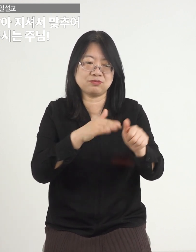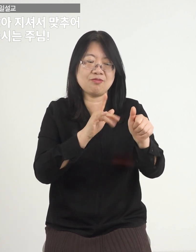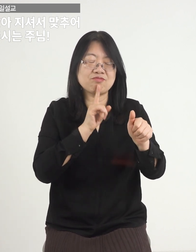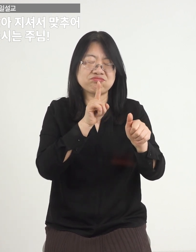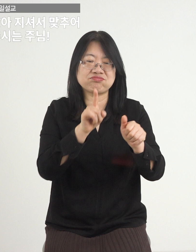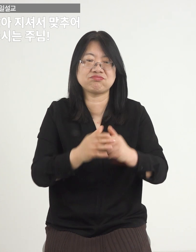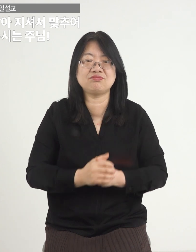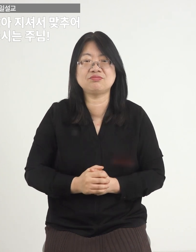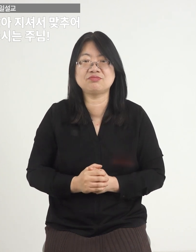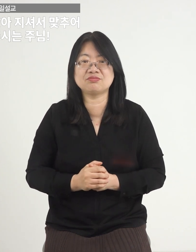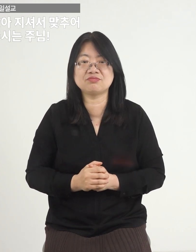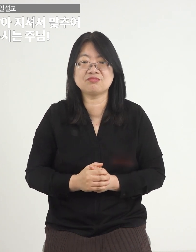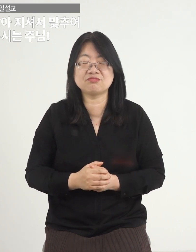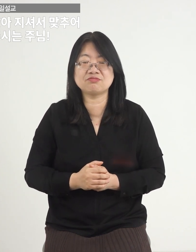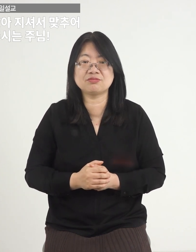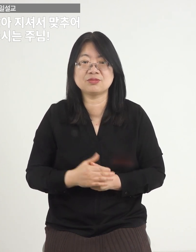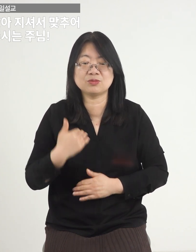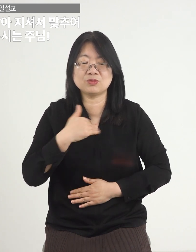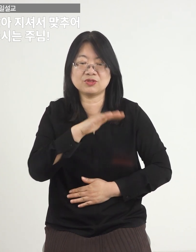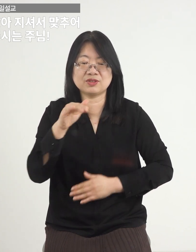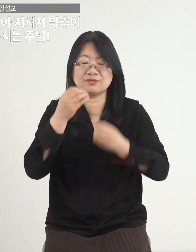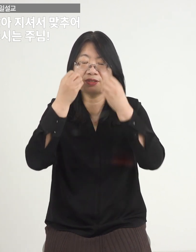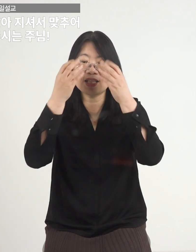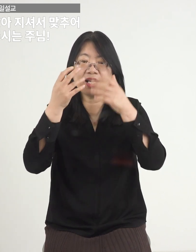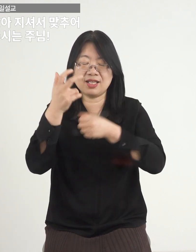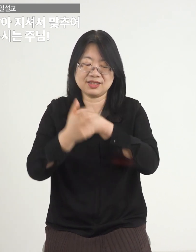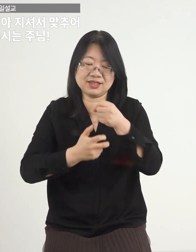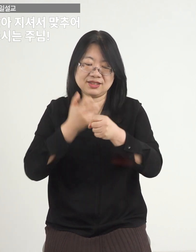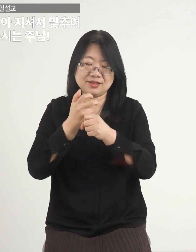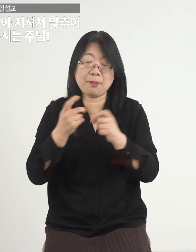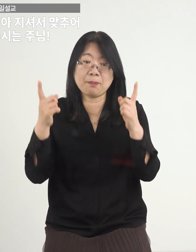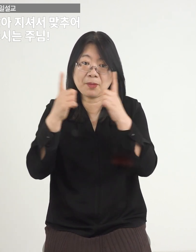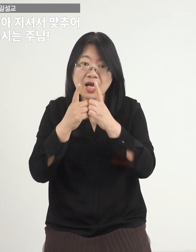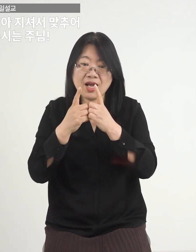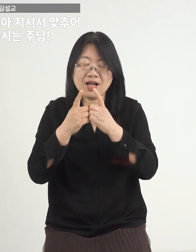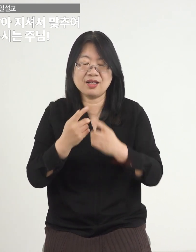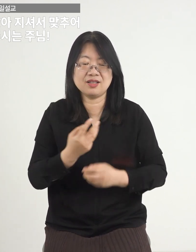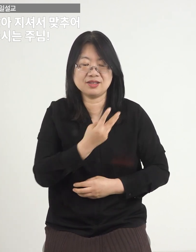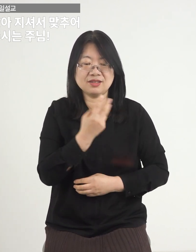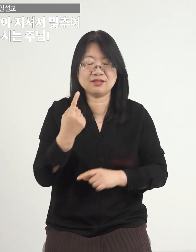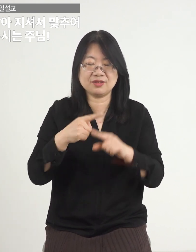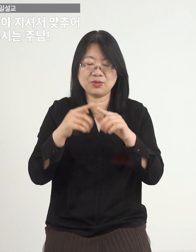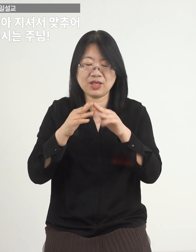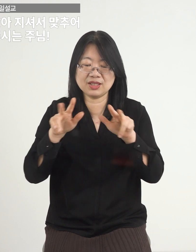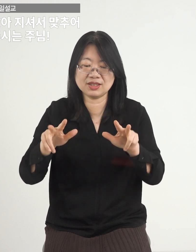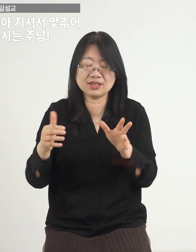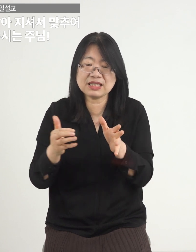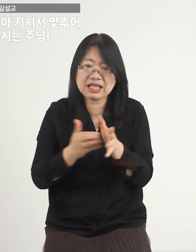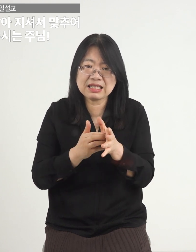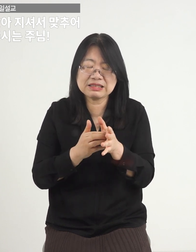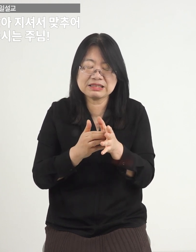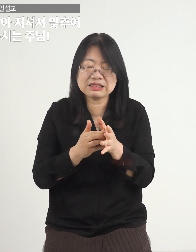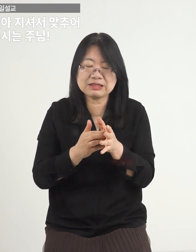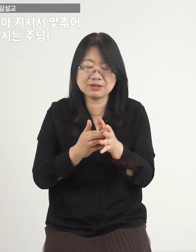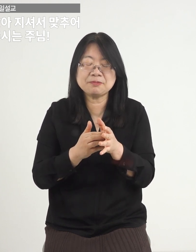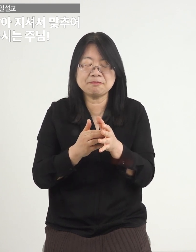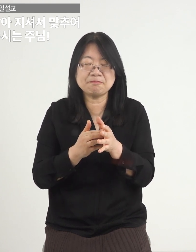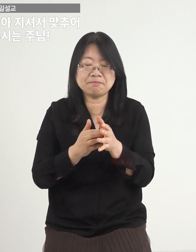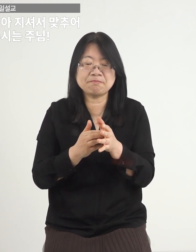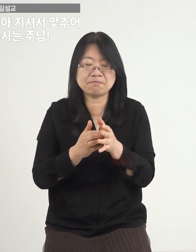보내노라. 우리 새로운 70년은 우리 삼일교회가 지금까지 지향해 왔던